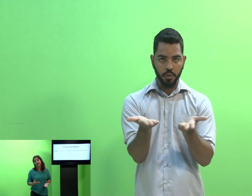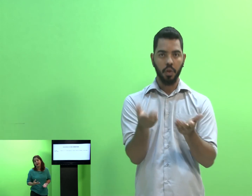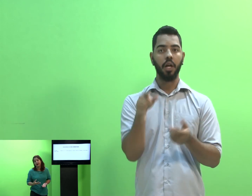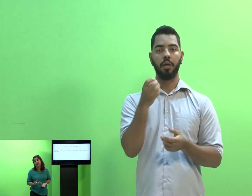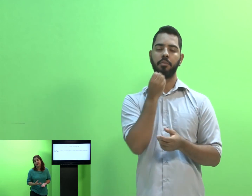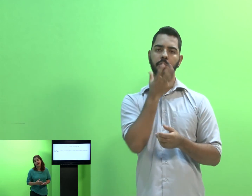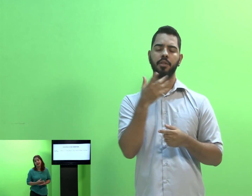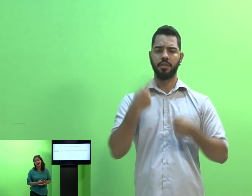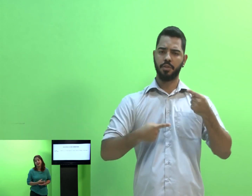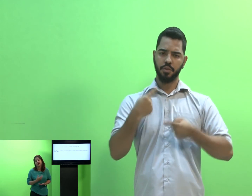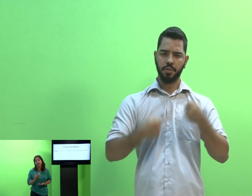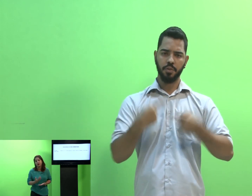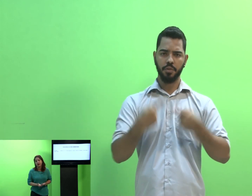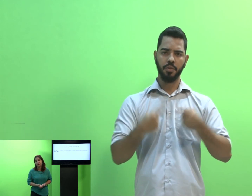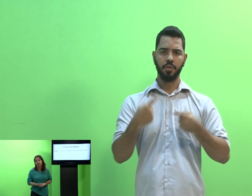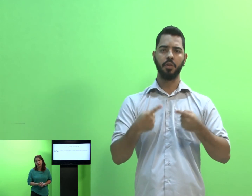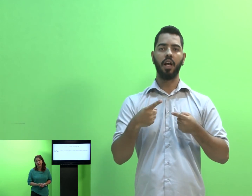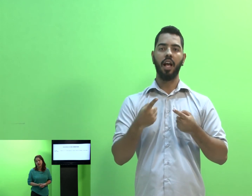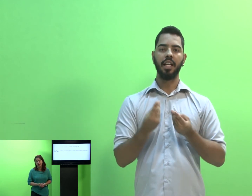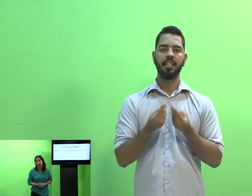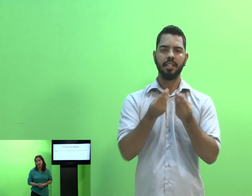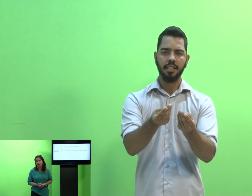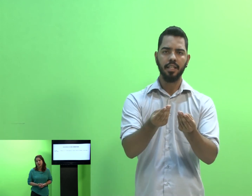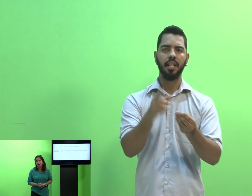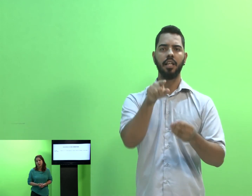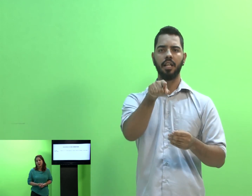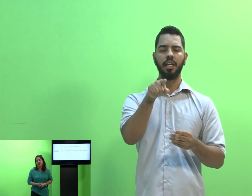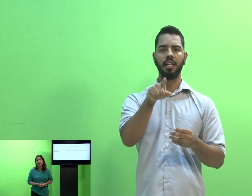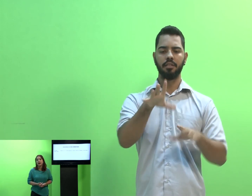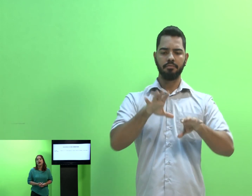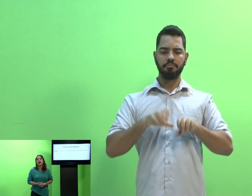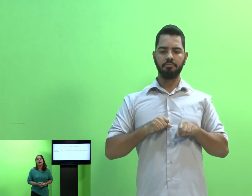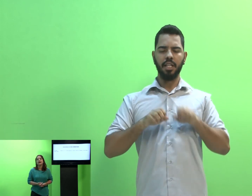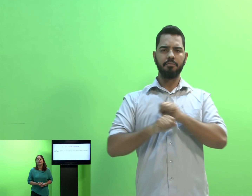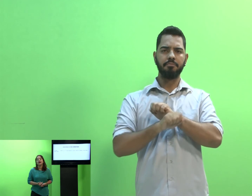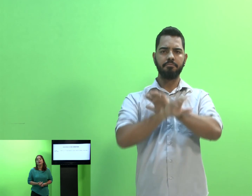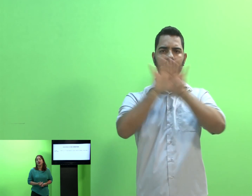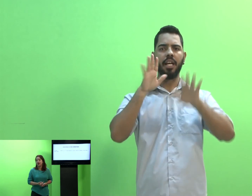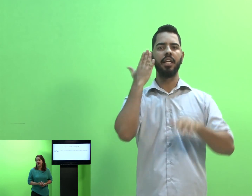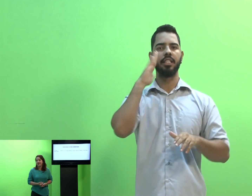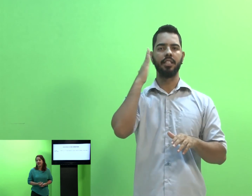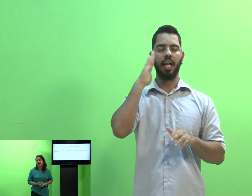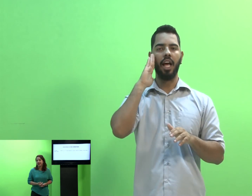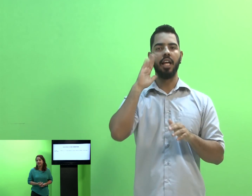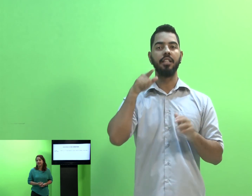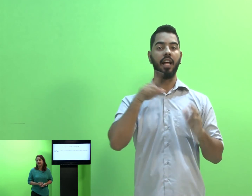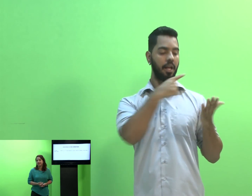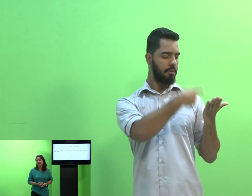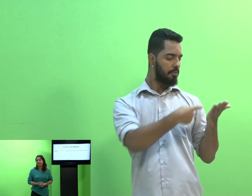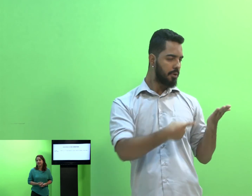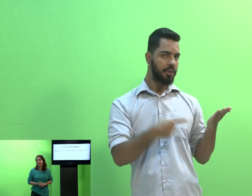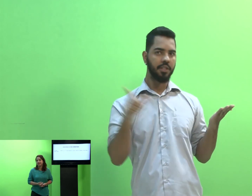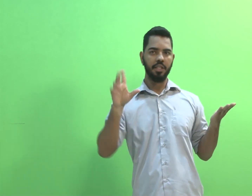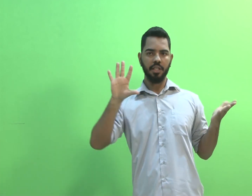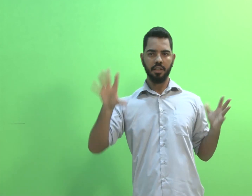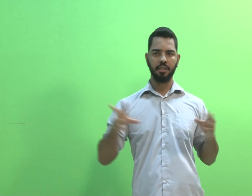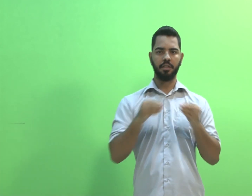à compreensão e esclarecimento do conteúdo do livro didático. Até nossa próxima videoaula.